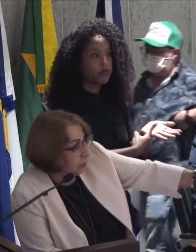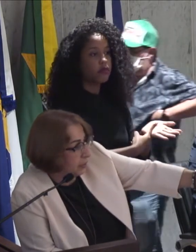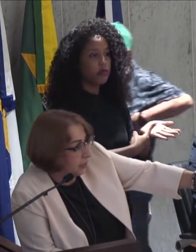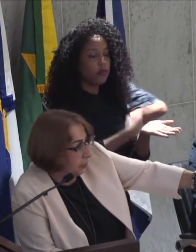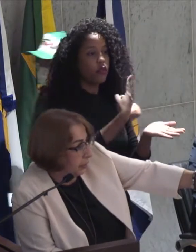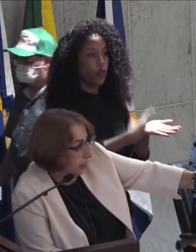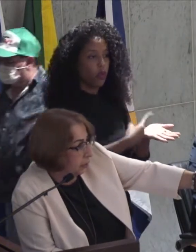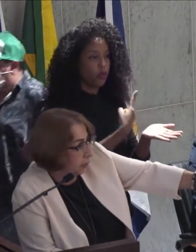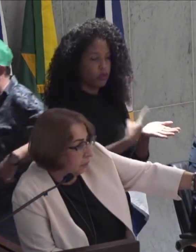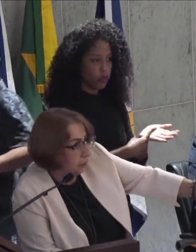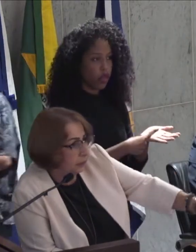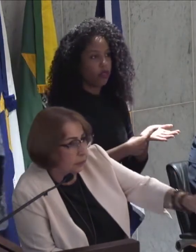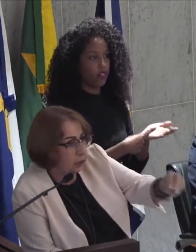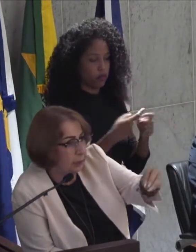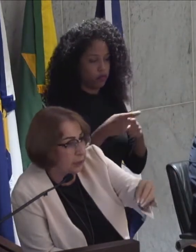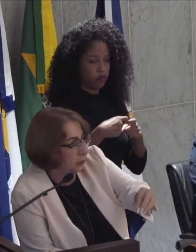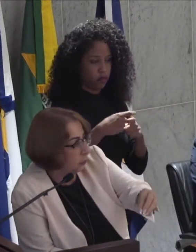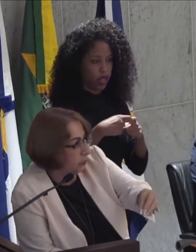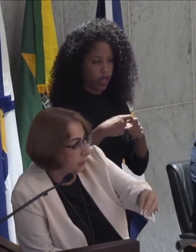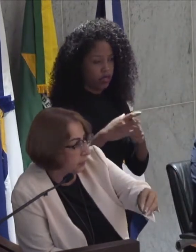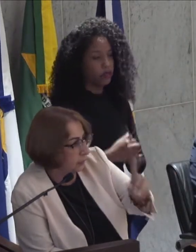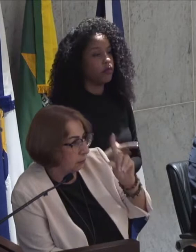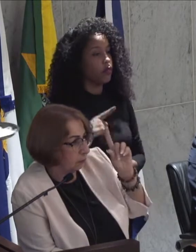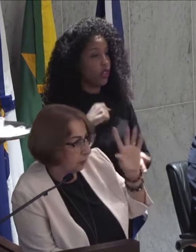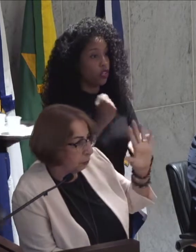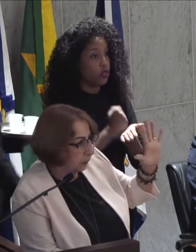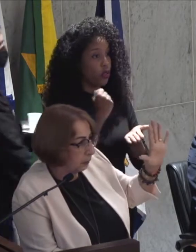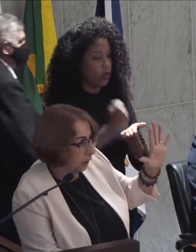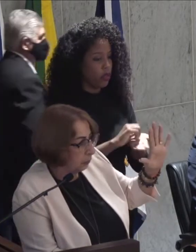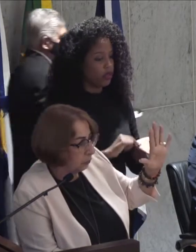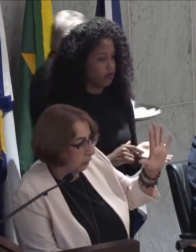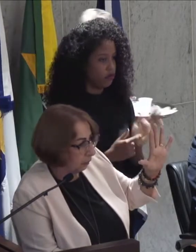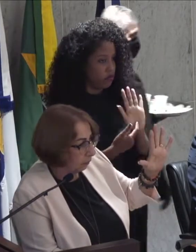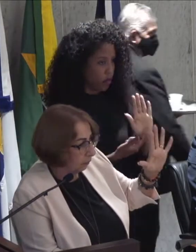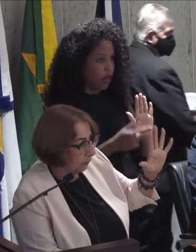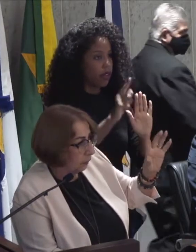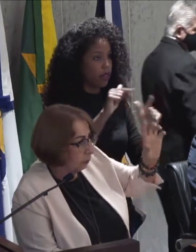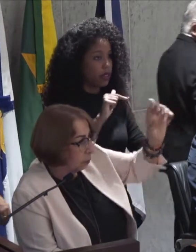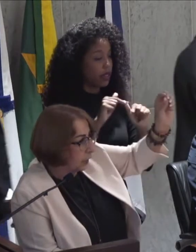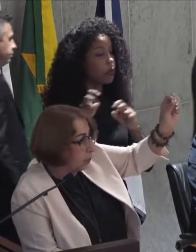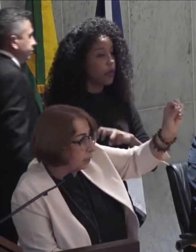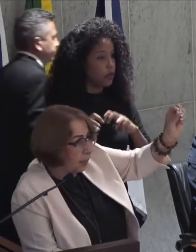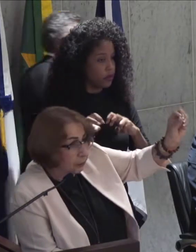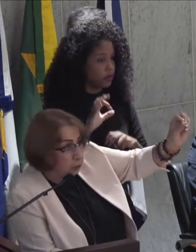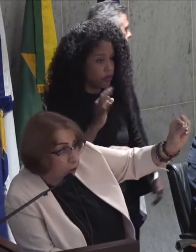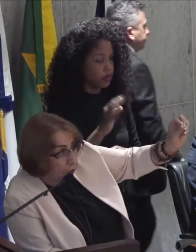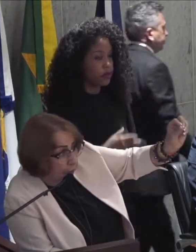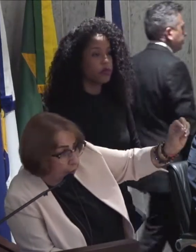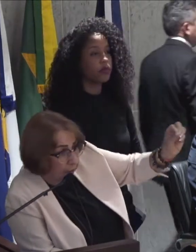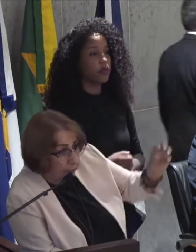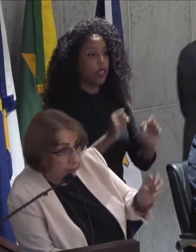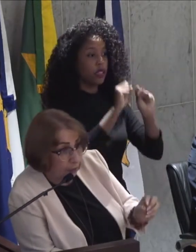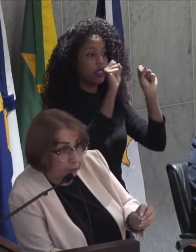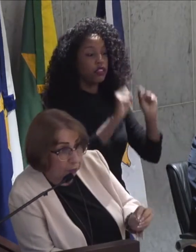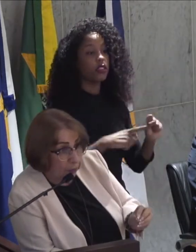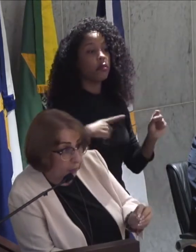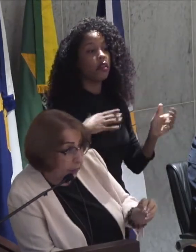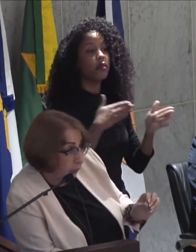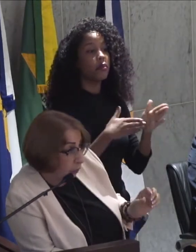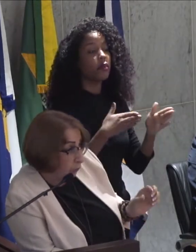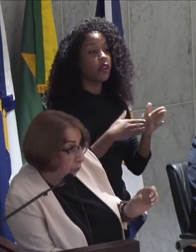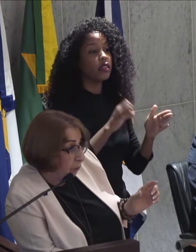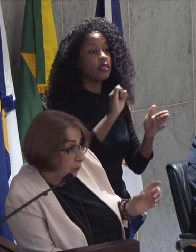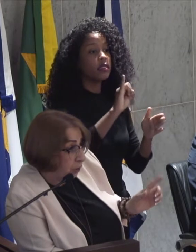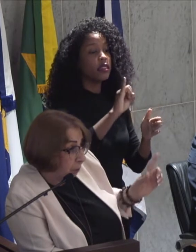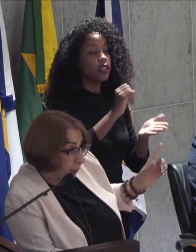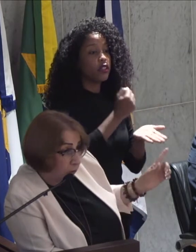agendava a perícia médica e transmitia a documentação. Isso para trabalhador rural. Botaram uma trava no sistema. Se essa documentação